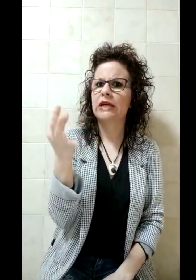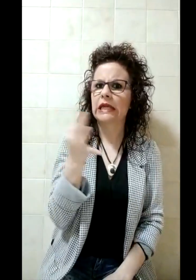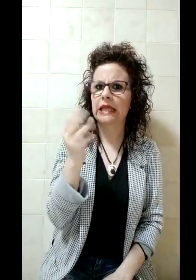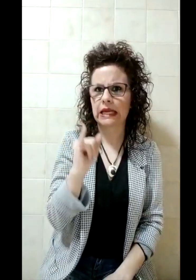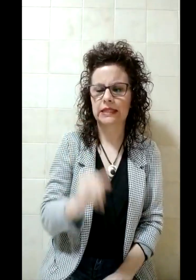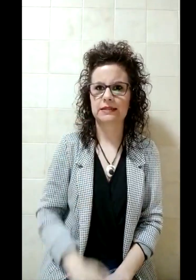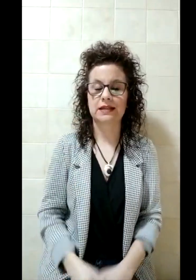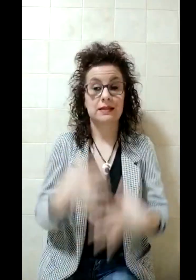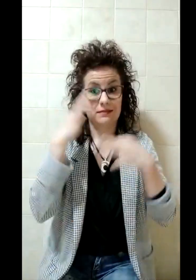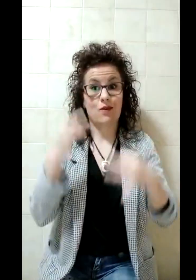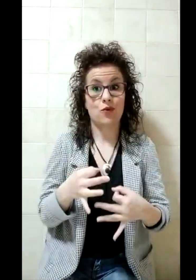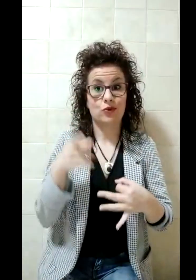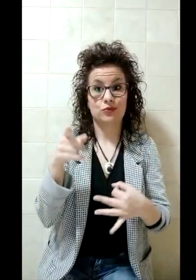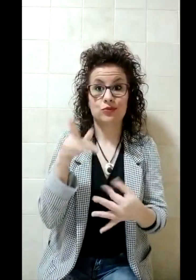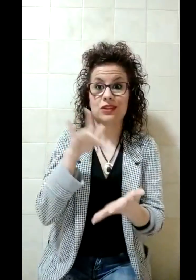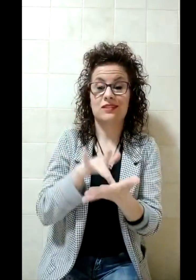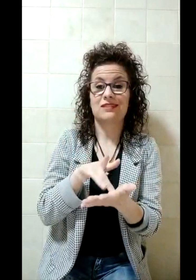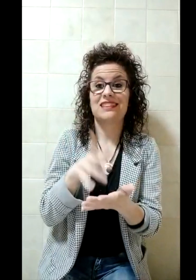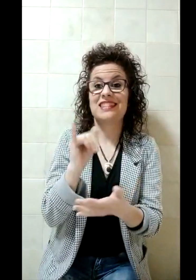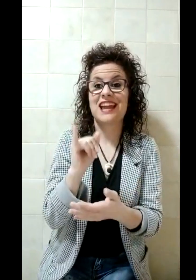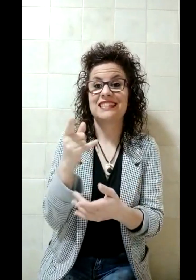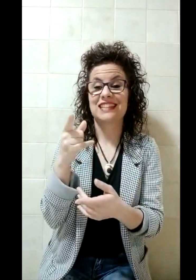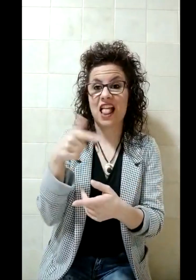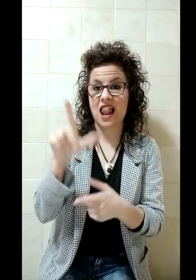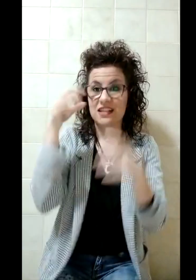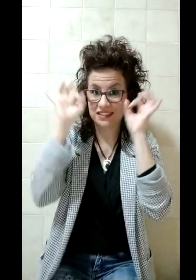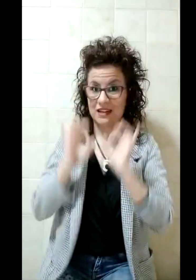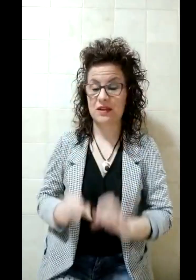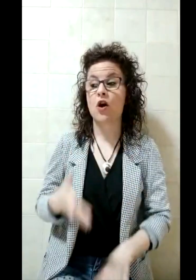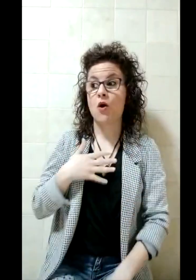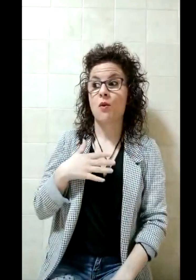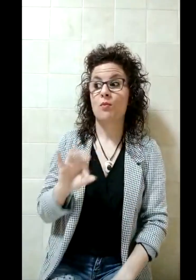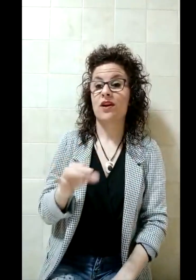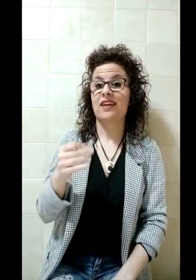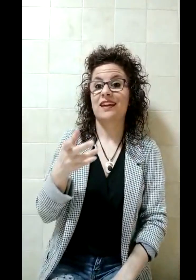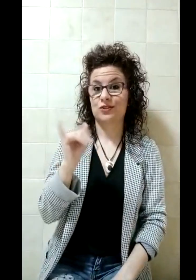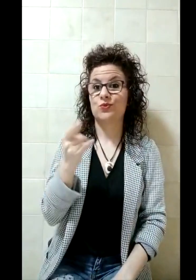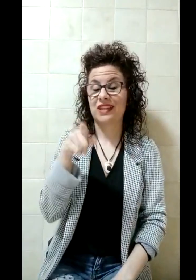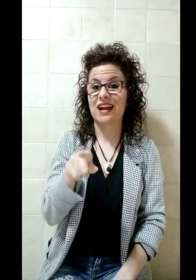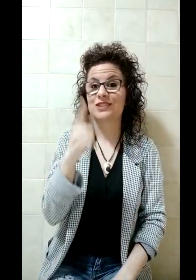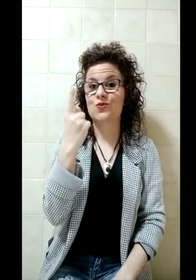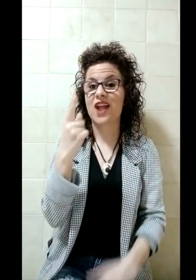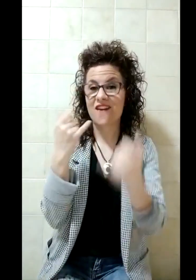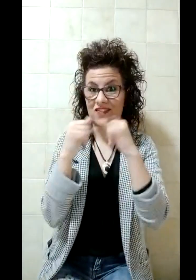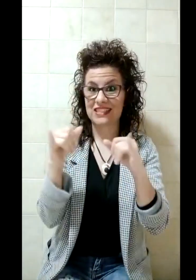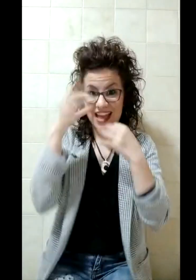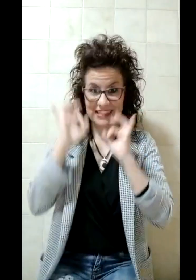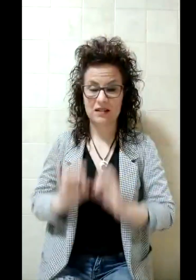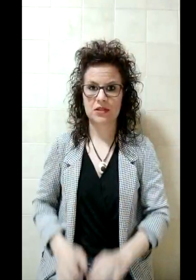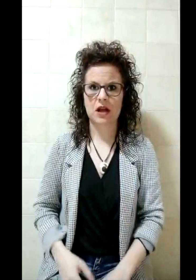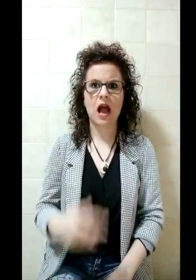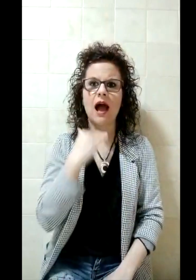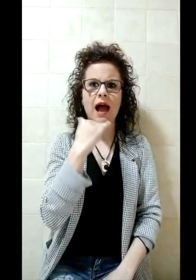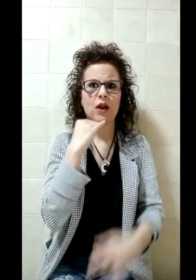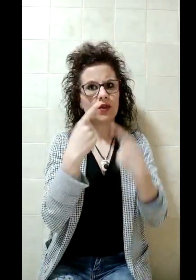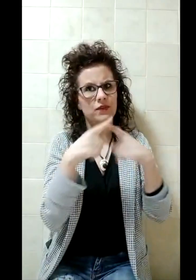madre de Mar. «Me parece que ya sé lo que te pasa». «Seguramente estás cogiendo el sarampión», dijo Mar. «Tal vez tú también tendrás una